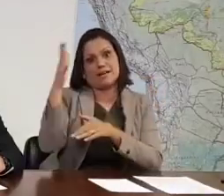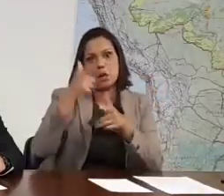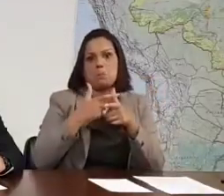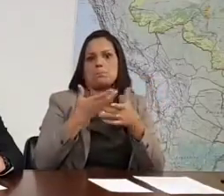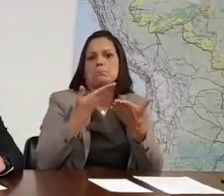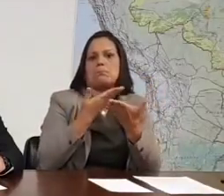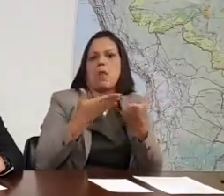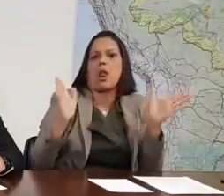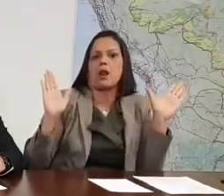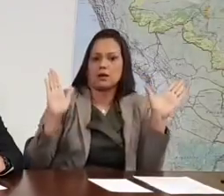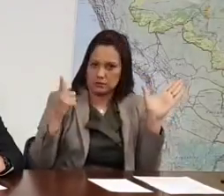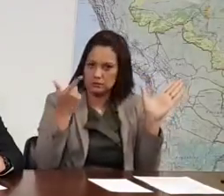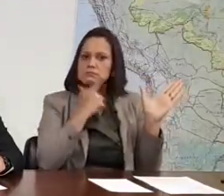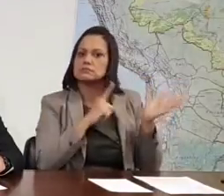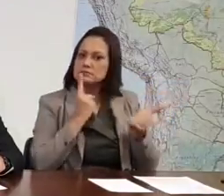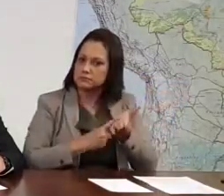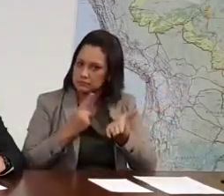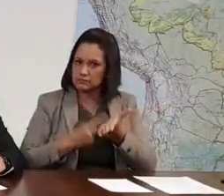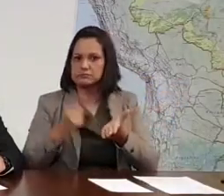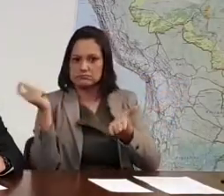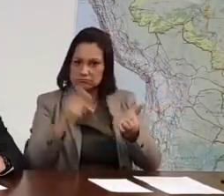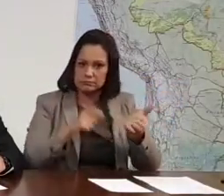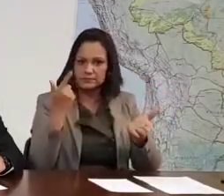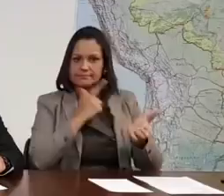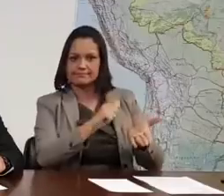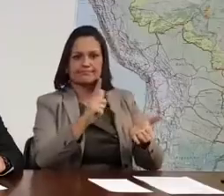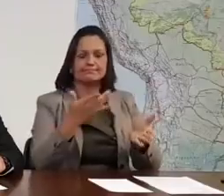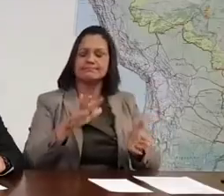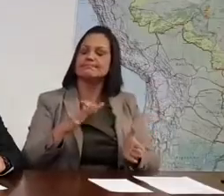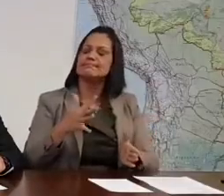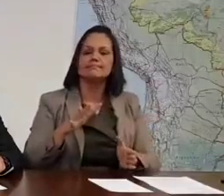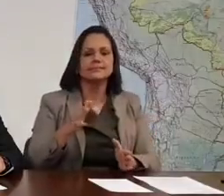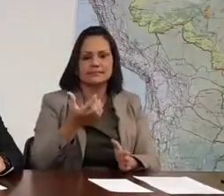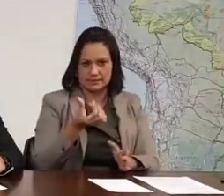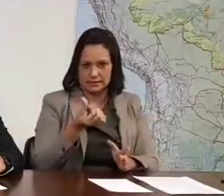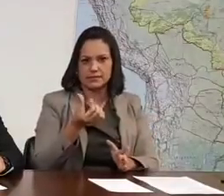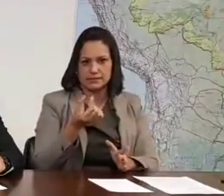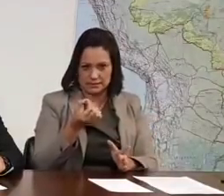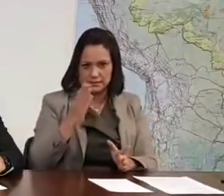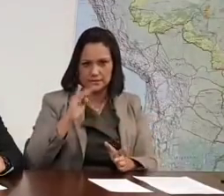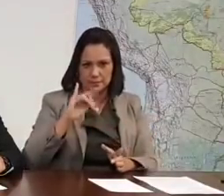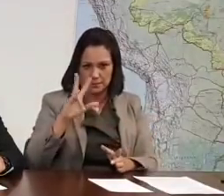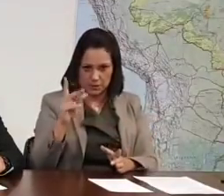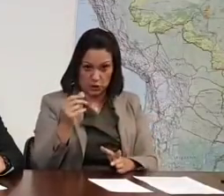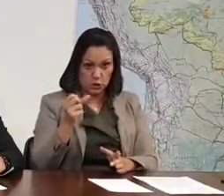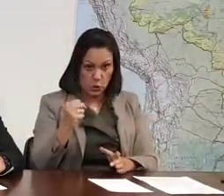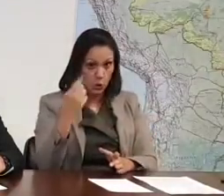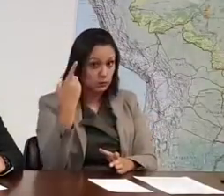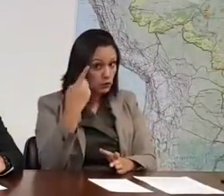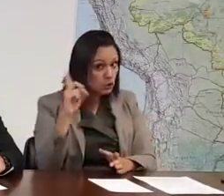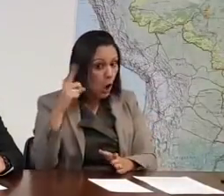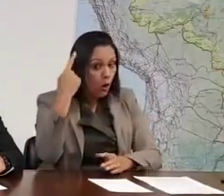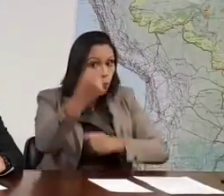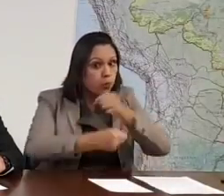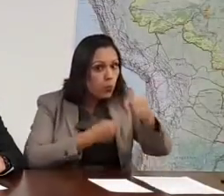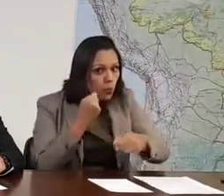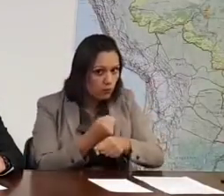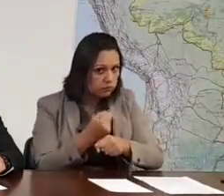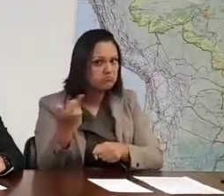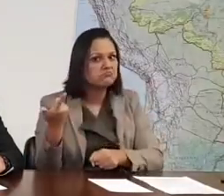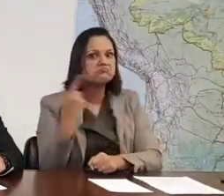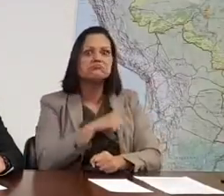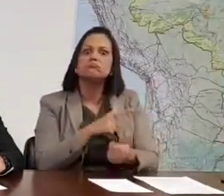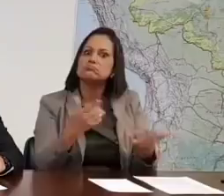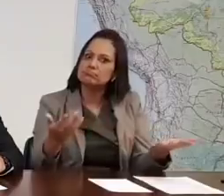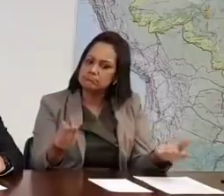mercado. É um acordo que poderá render em torno de mais de 60 bilhões de dólares por ano, e isso